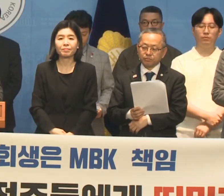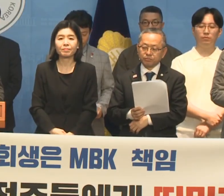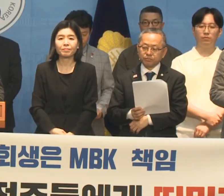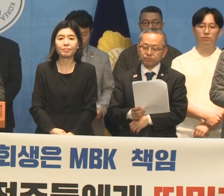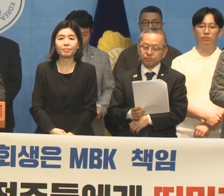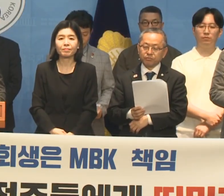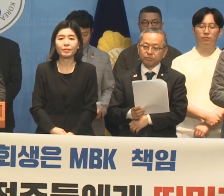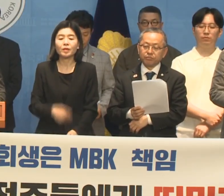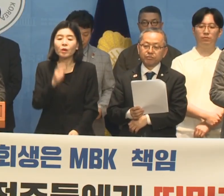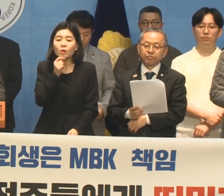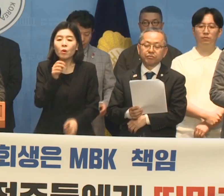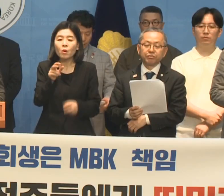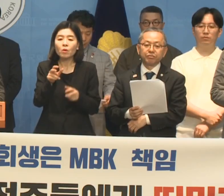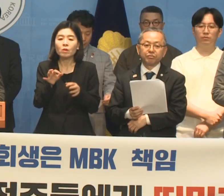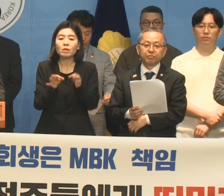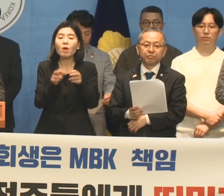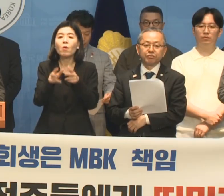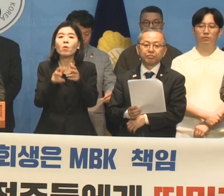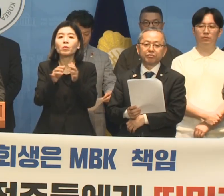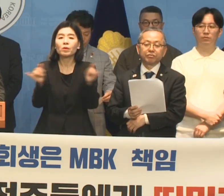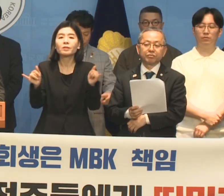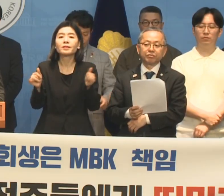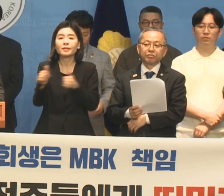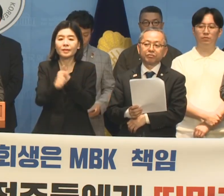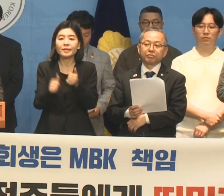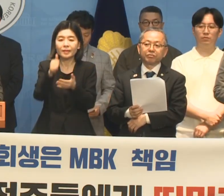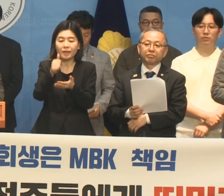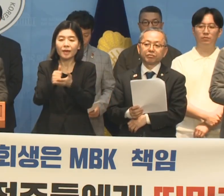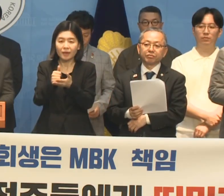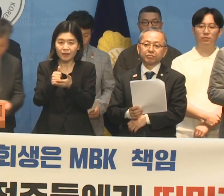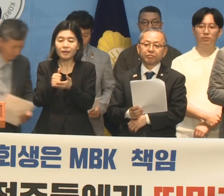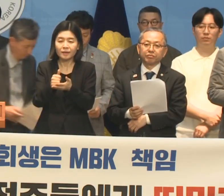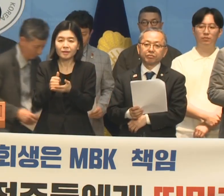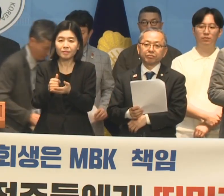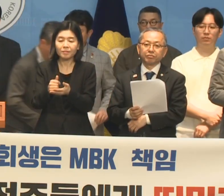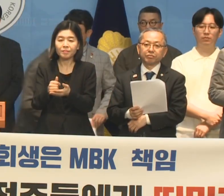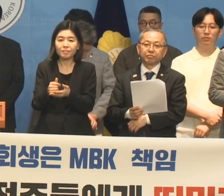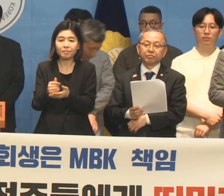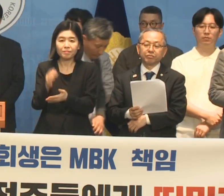다음은 소상공인위원회 위원장이신 오세희 의원님의 발언 듣도록 하겠습니다.